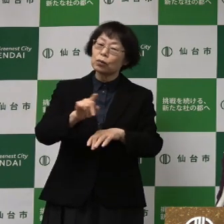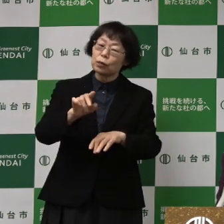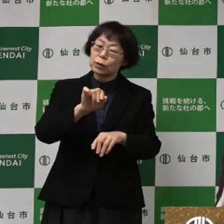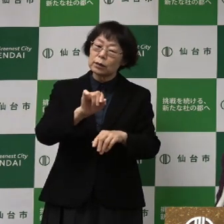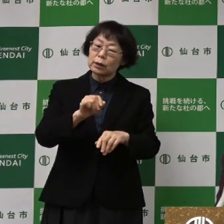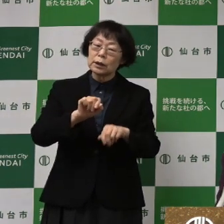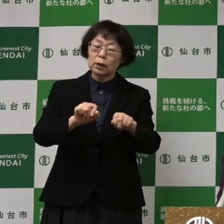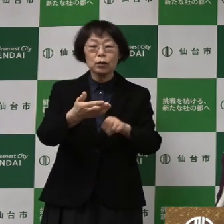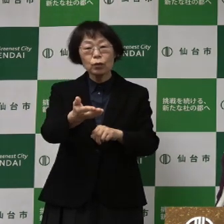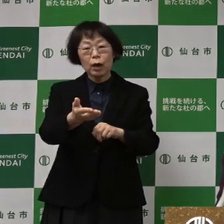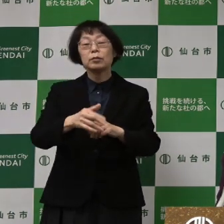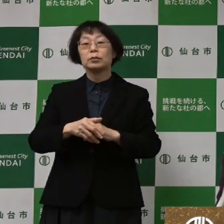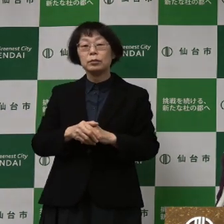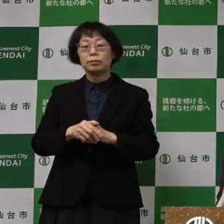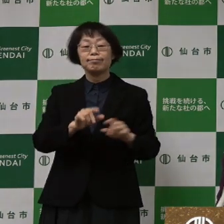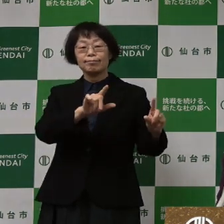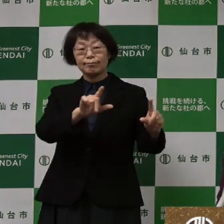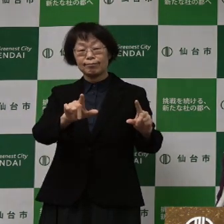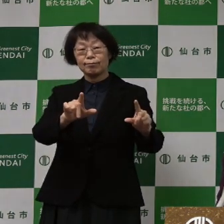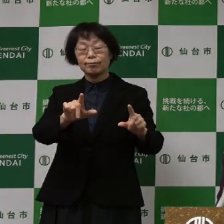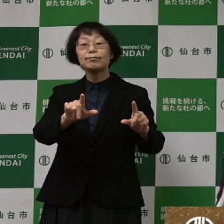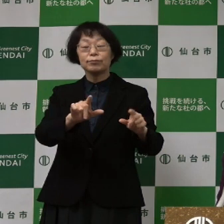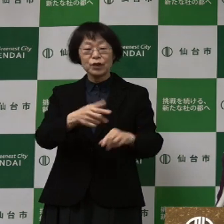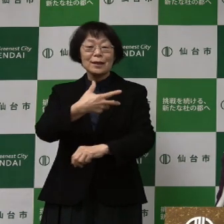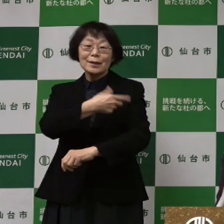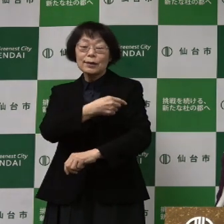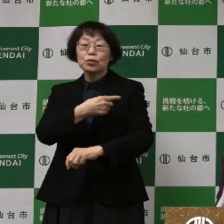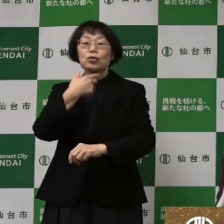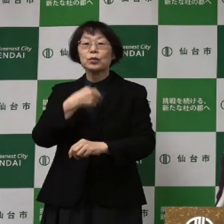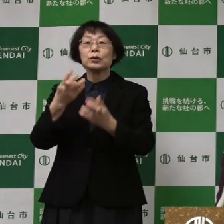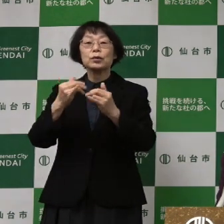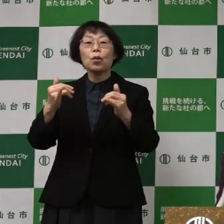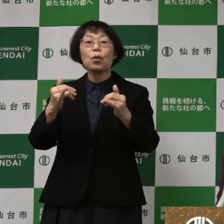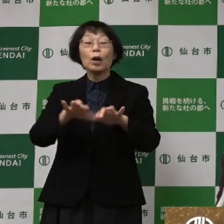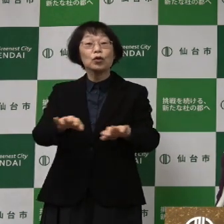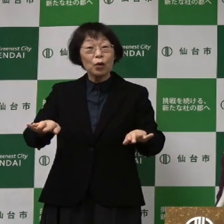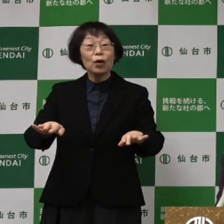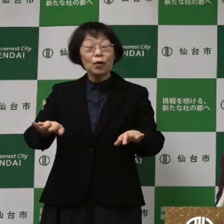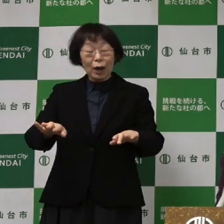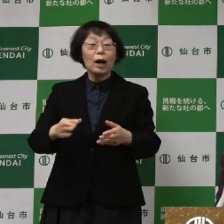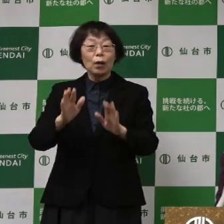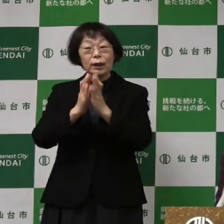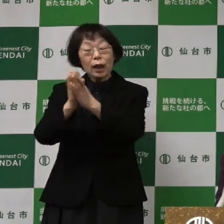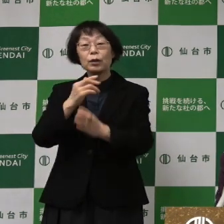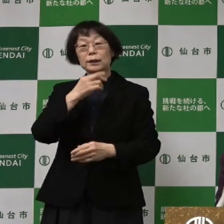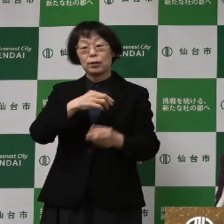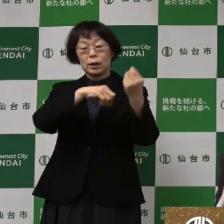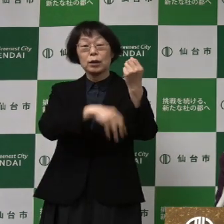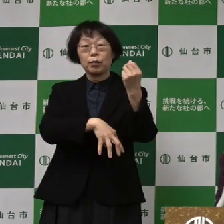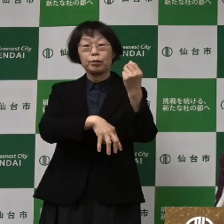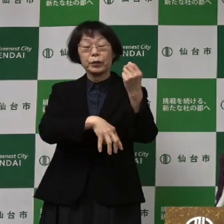思いといいです か、どういうふうに呼びかけたいかという のがあれば。これは接種を望まれる場合接種していただきたいということが基本になるんだと思います。特